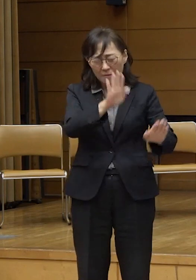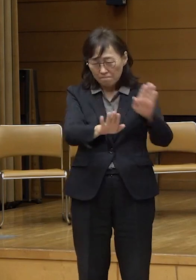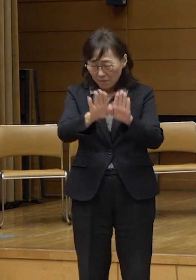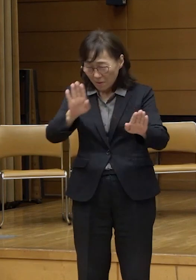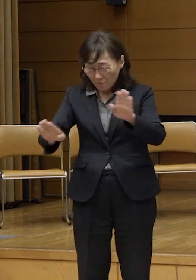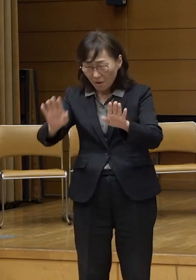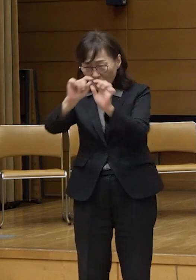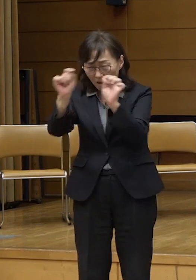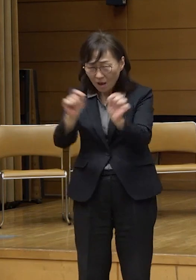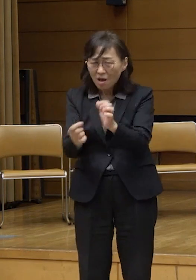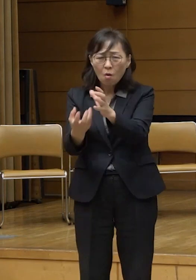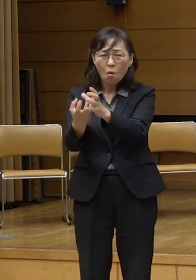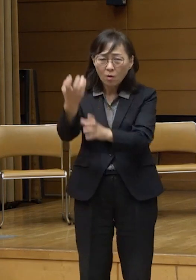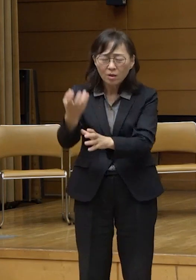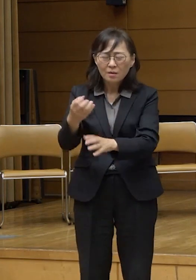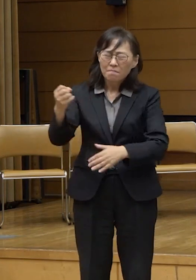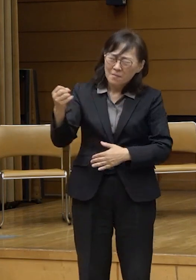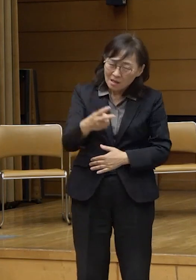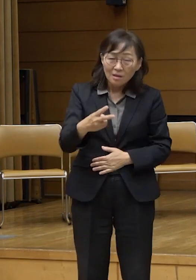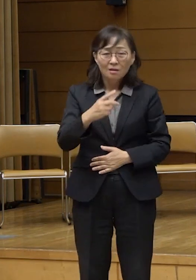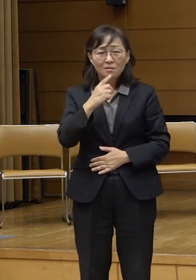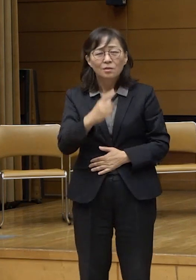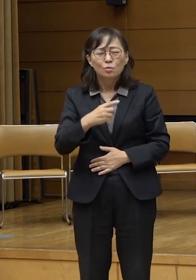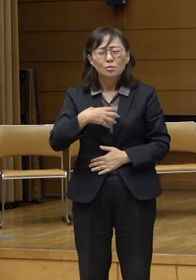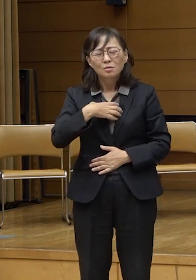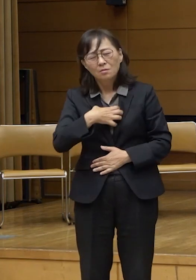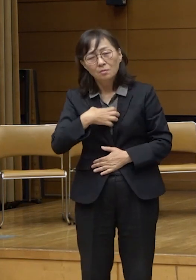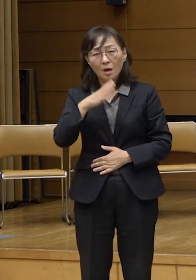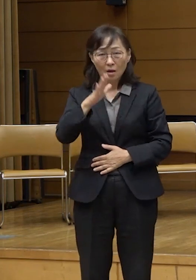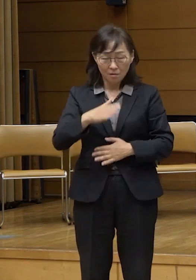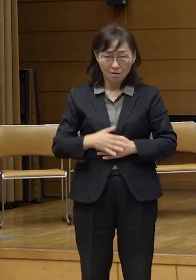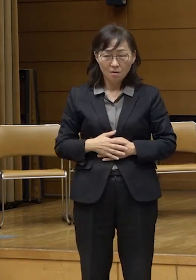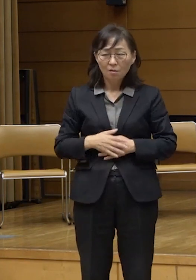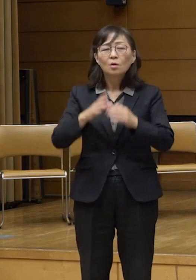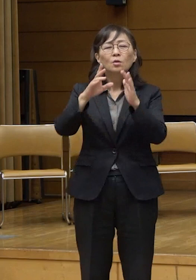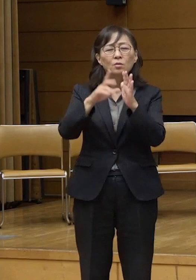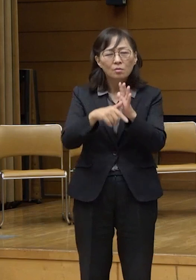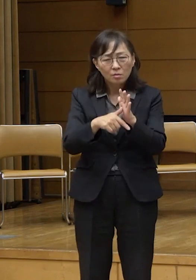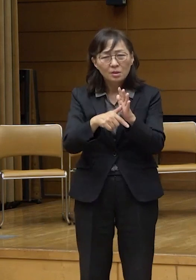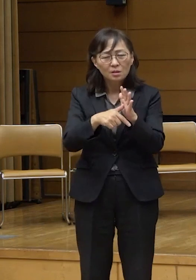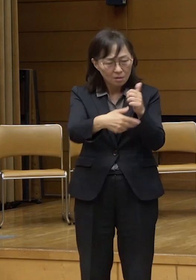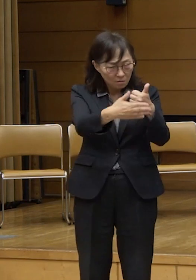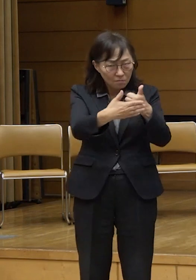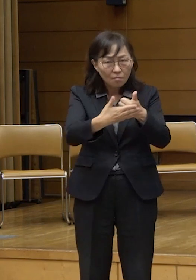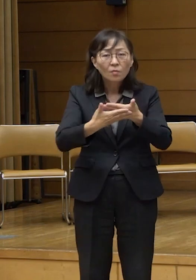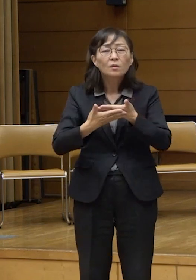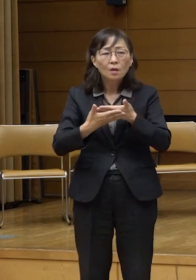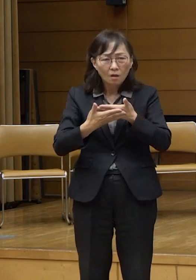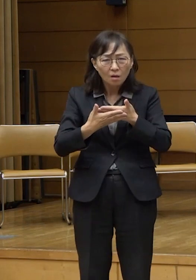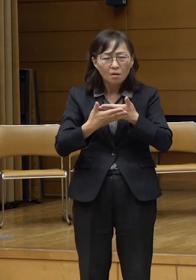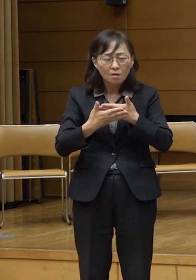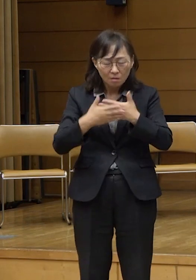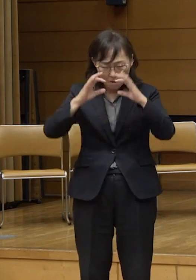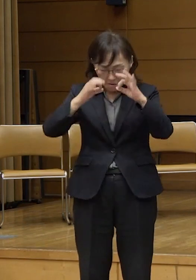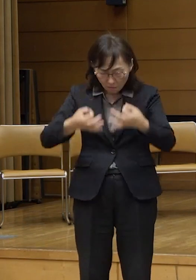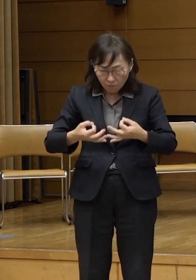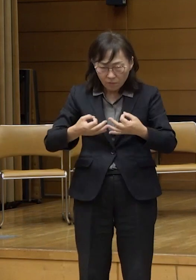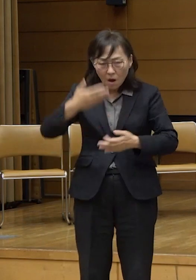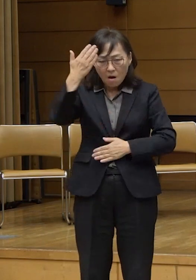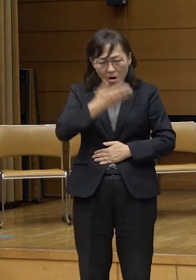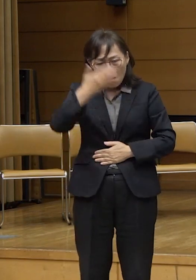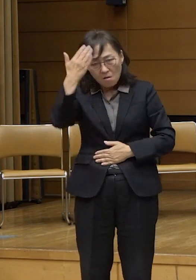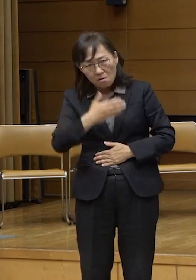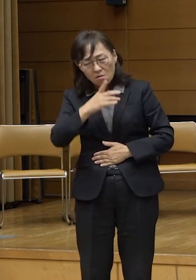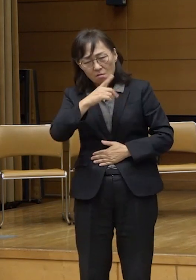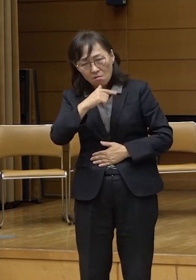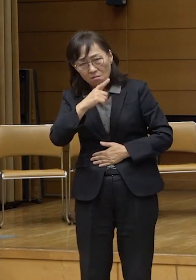もあって、そういうところにまた榊先生なんかに入っていただいて、それでまたフィードバックしていただいて、あ、そういうことかっていう本当に気づきが多い